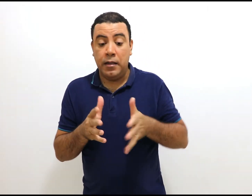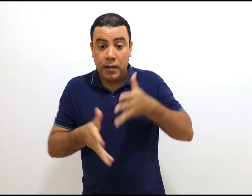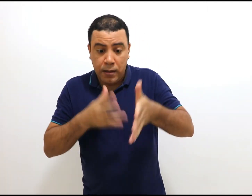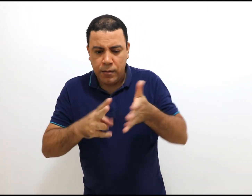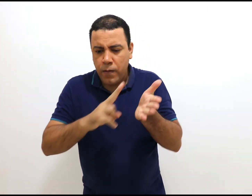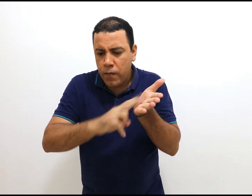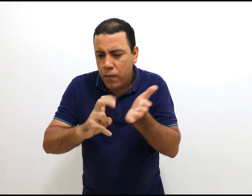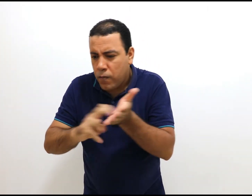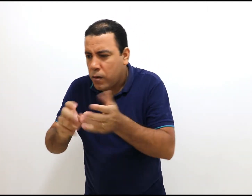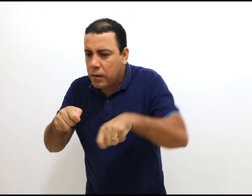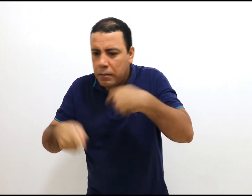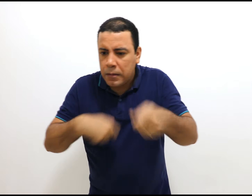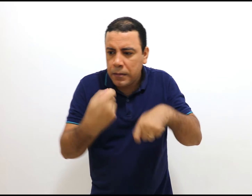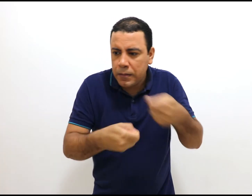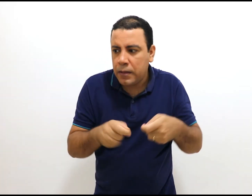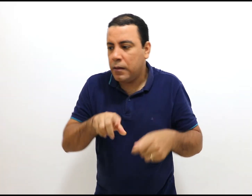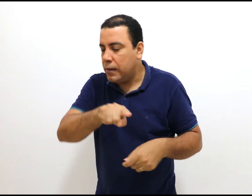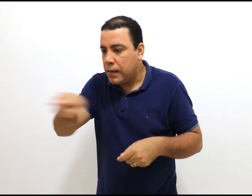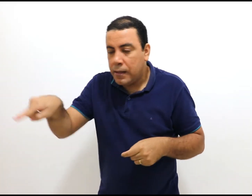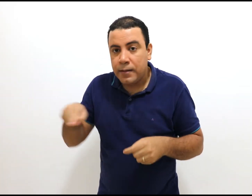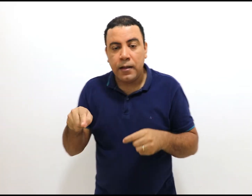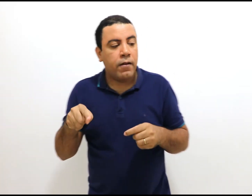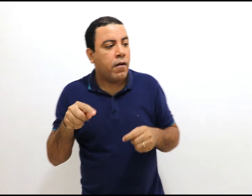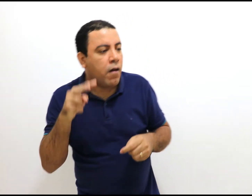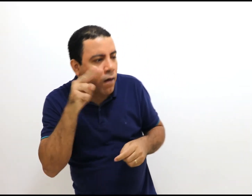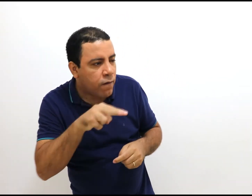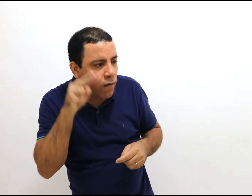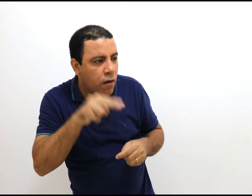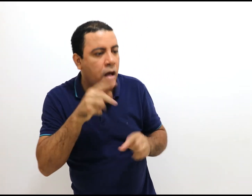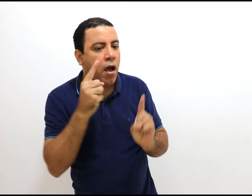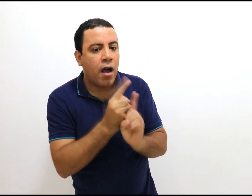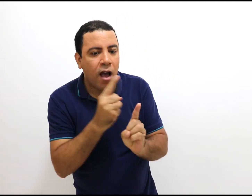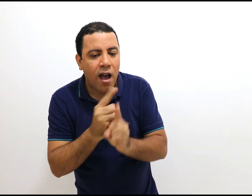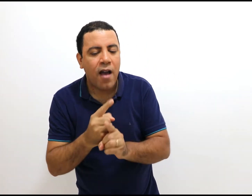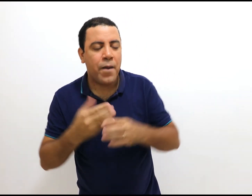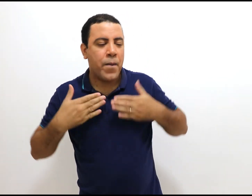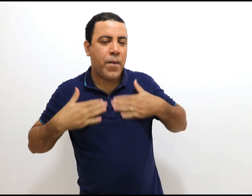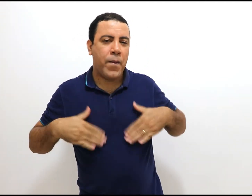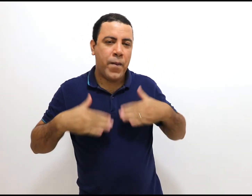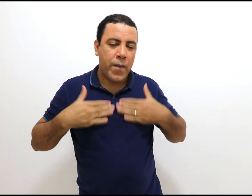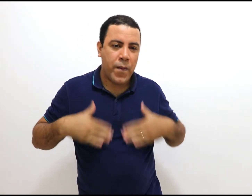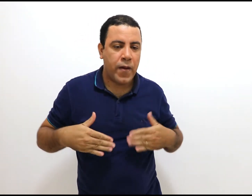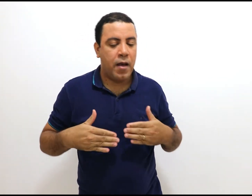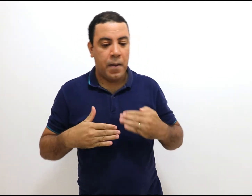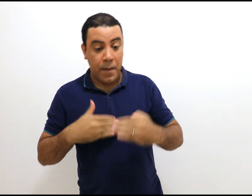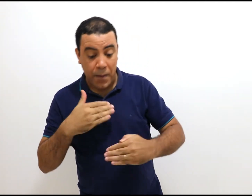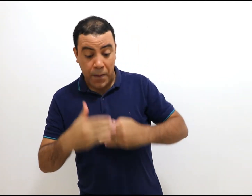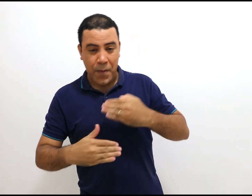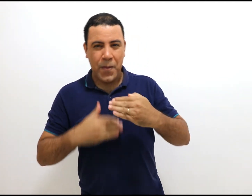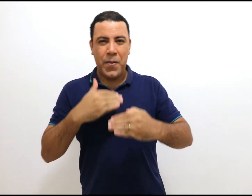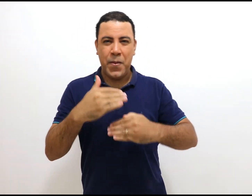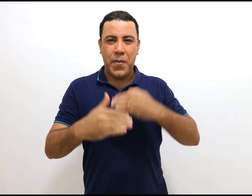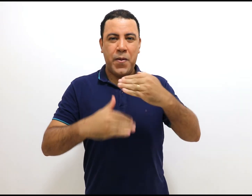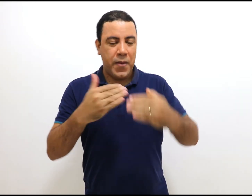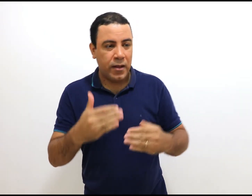enunciados ou vocábulos em Libras de modo confortável, progressivo e